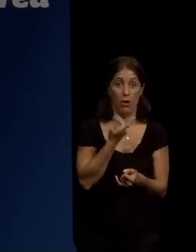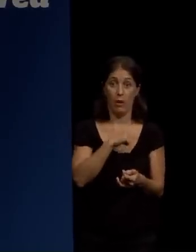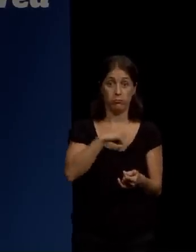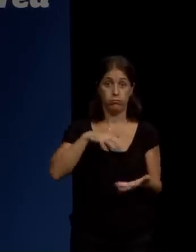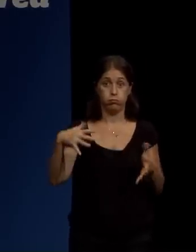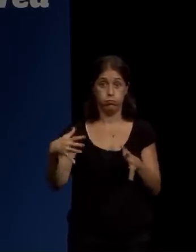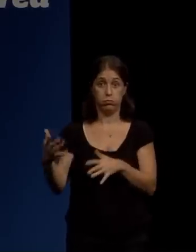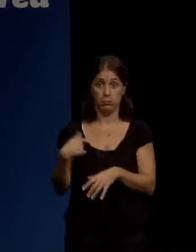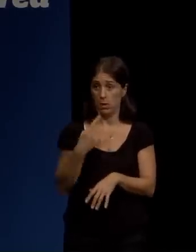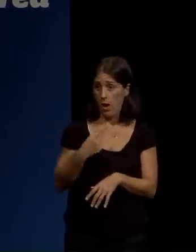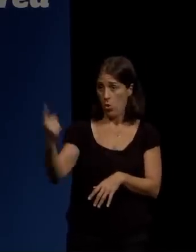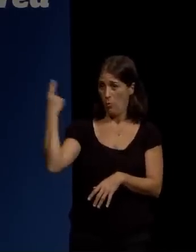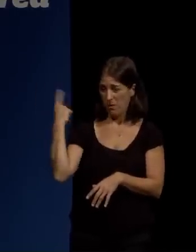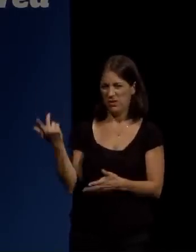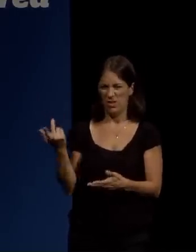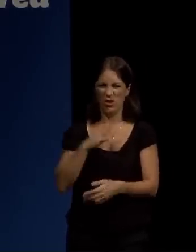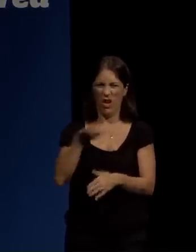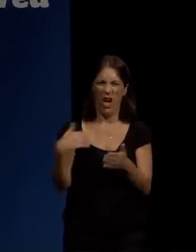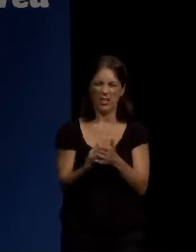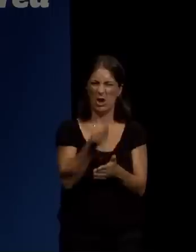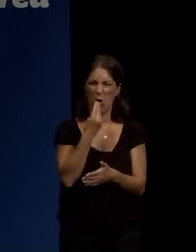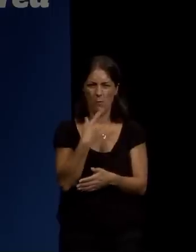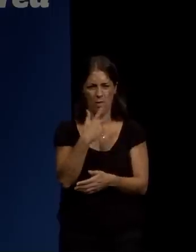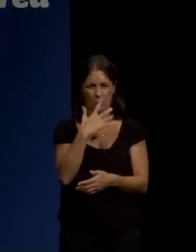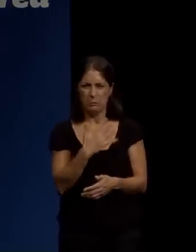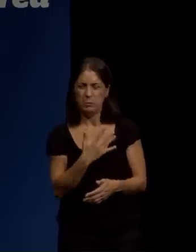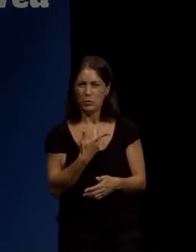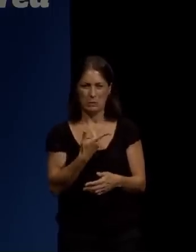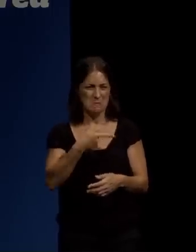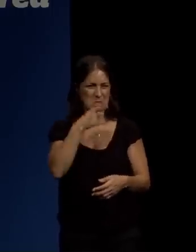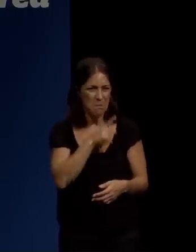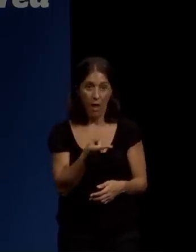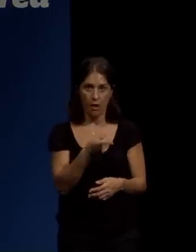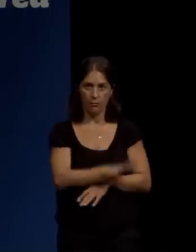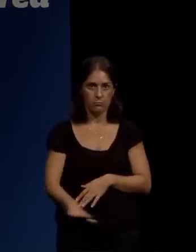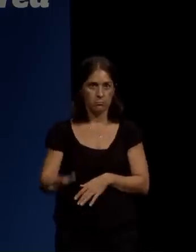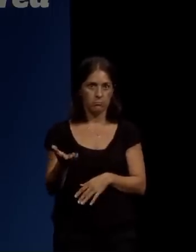xa vimos o espectáculo que deron no ano pasado, incluso con comida en mal estado para os nosos nenos e nenas.